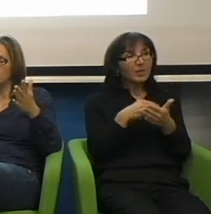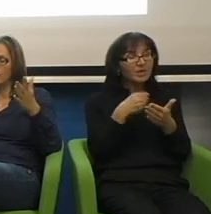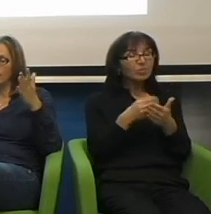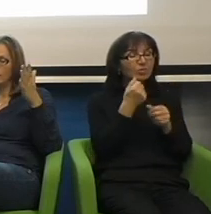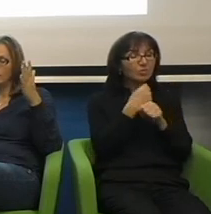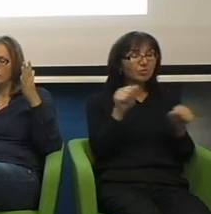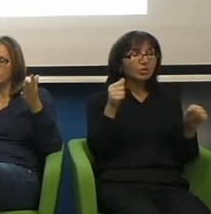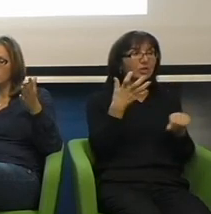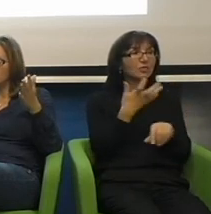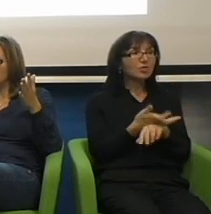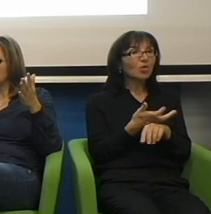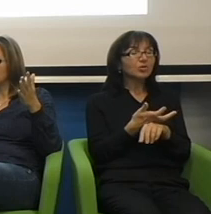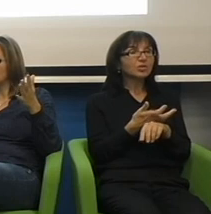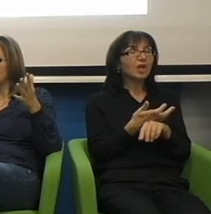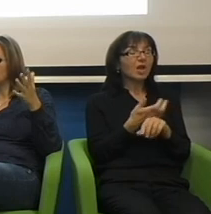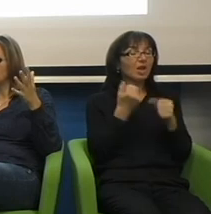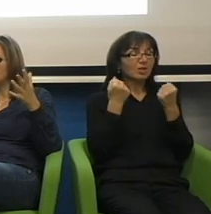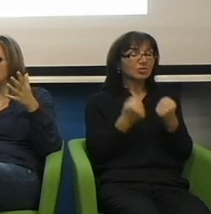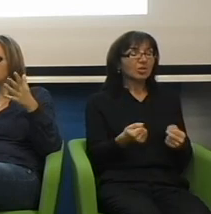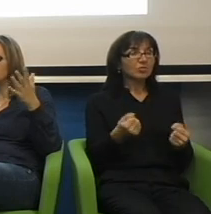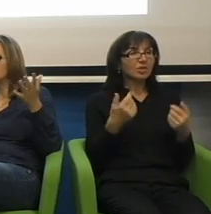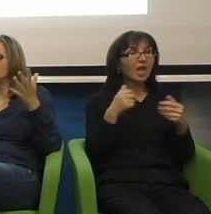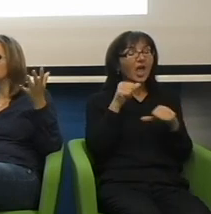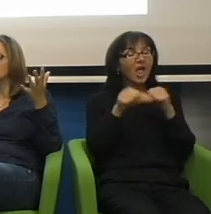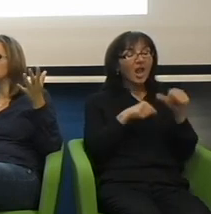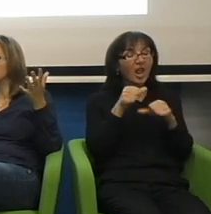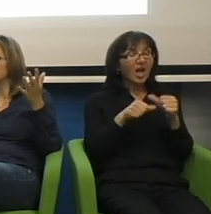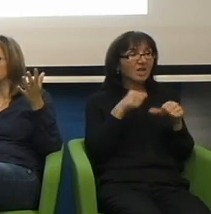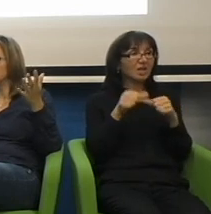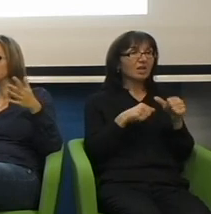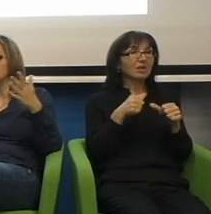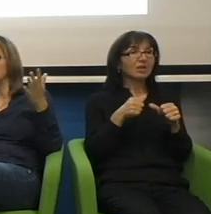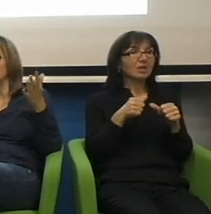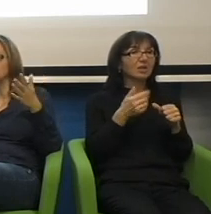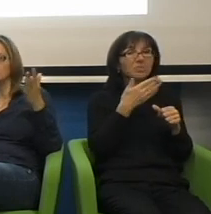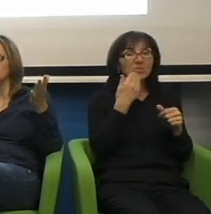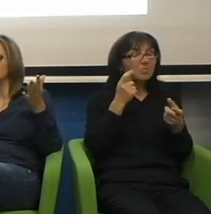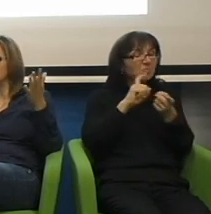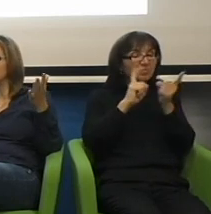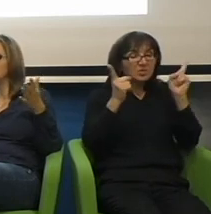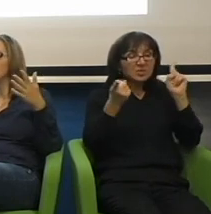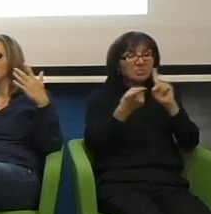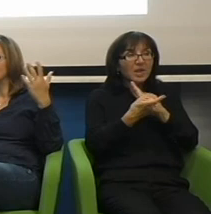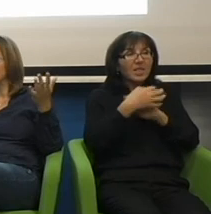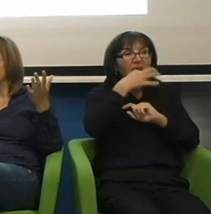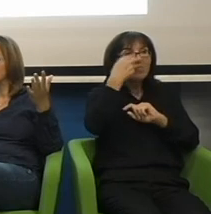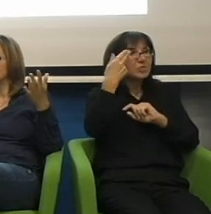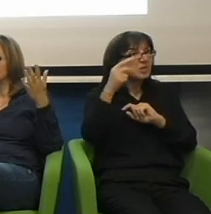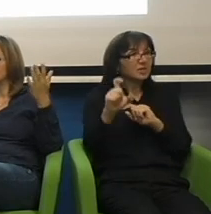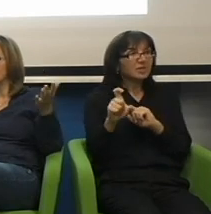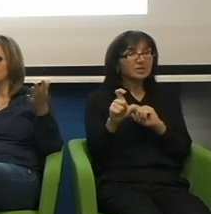stoczni. Ciężkie lata za sobą i jakby w jej sytuacji nic się nie zmienia na lepsze. Jednocześnie widzi